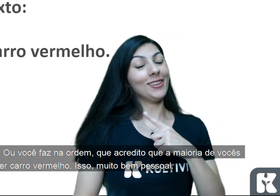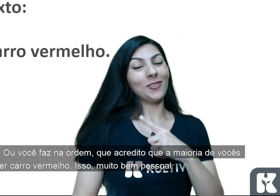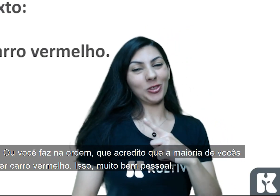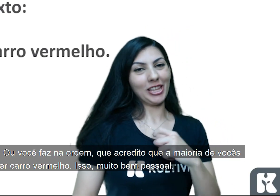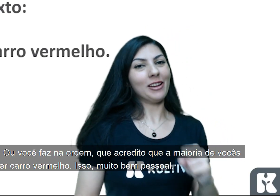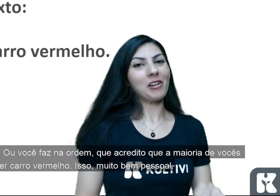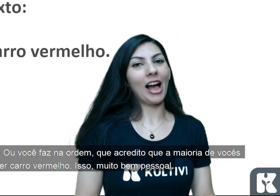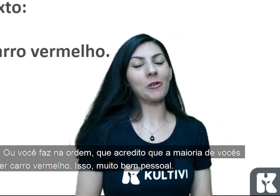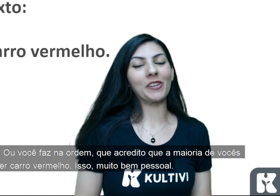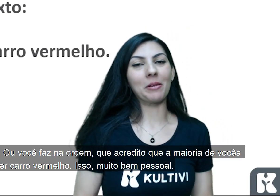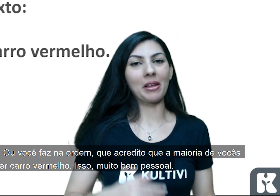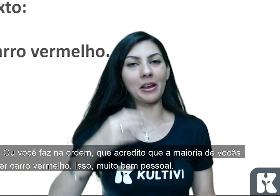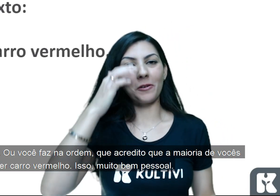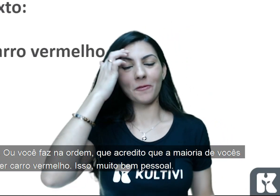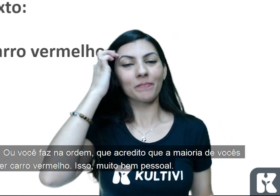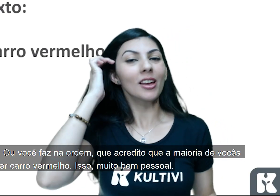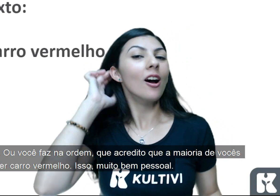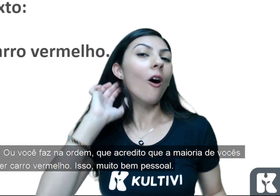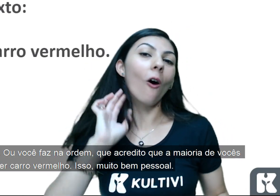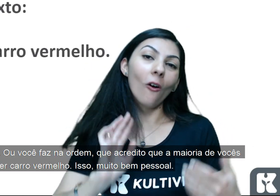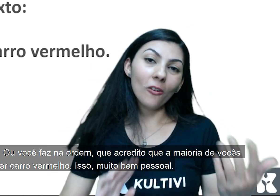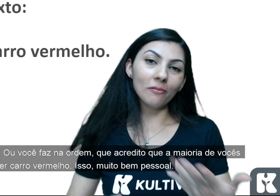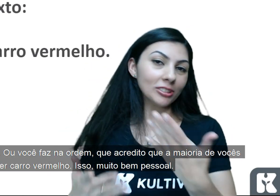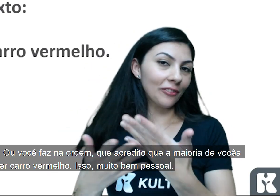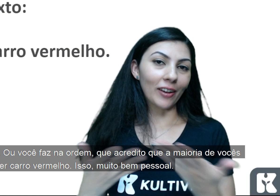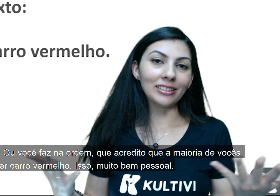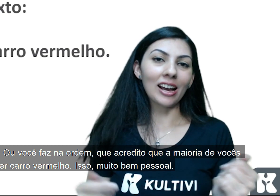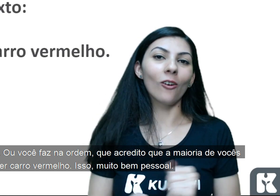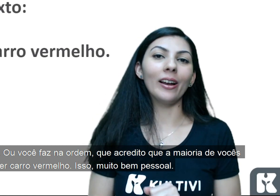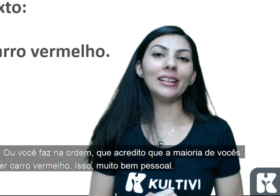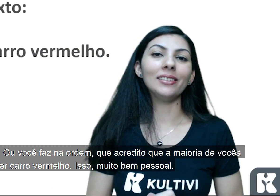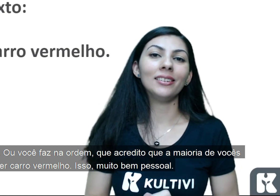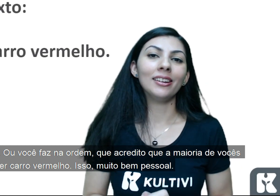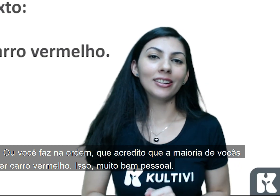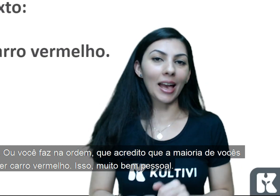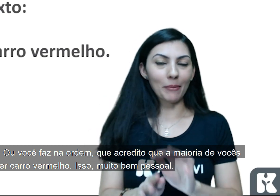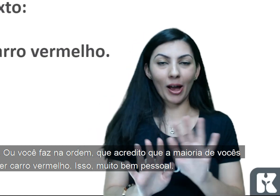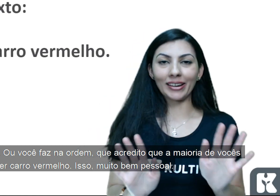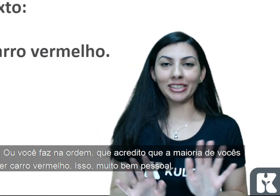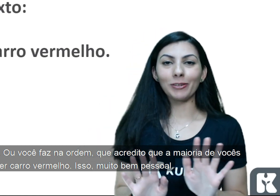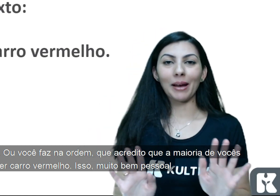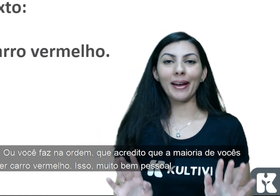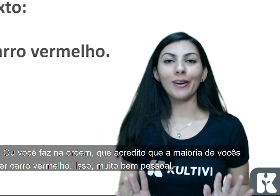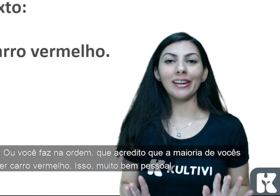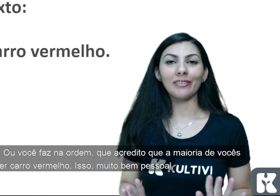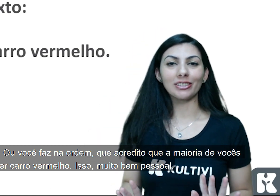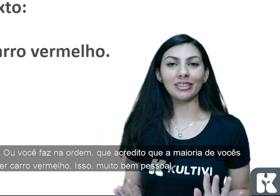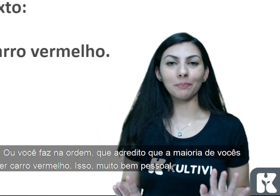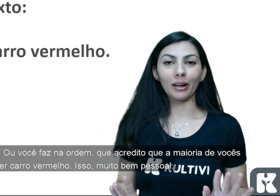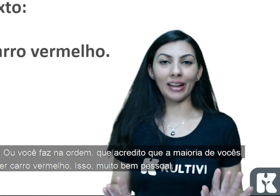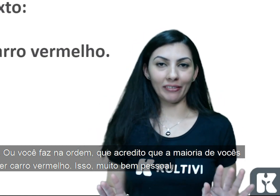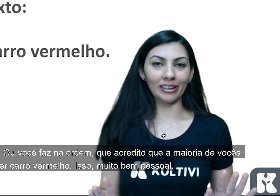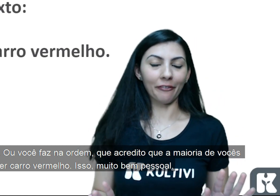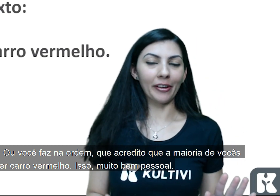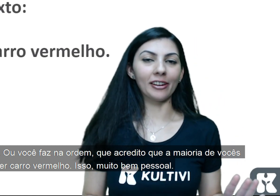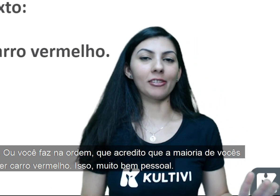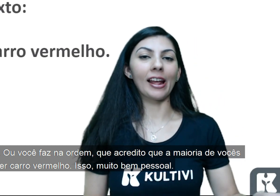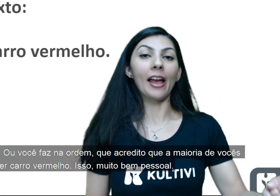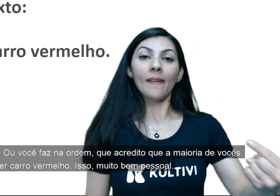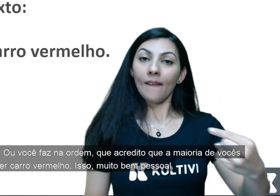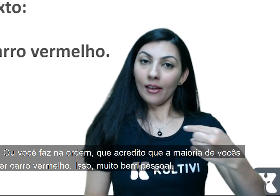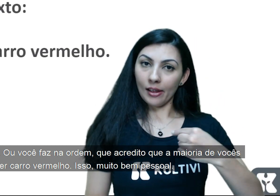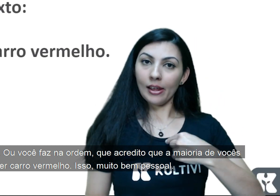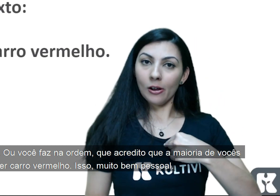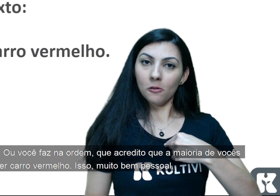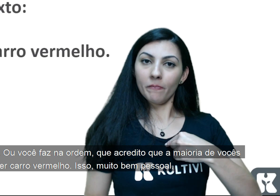Tenho Eu tenho um carro vermelho Ou você faz na ordem Que acredito que a maioria de vocês Devem ter feito